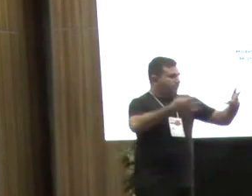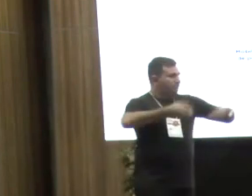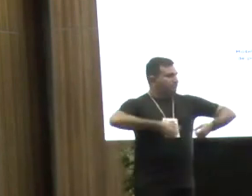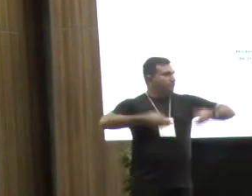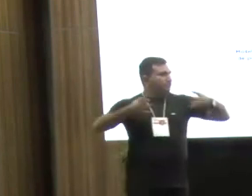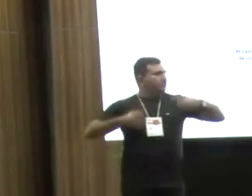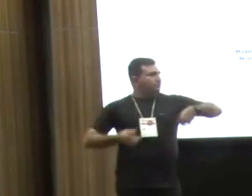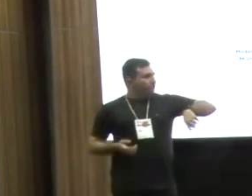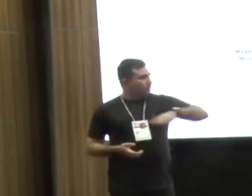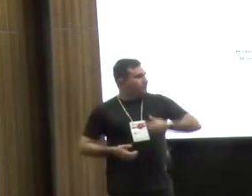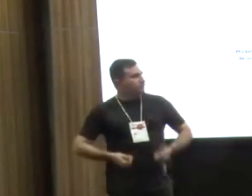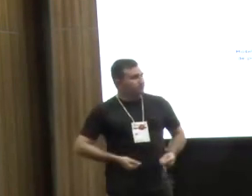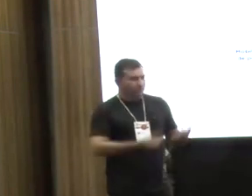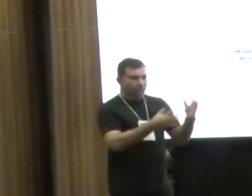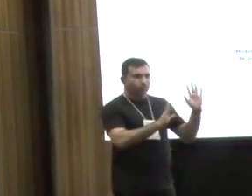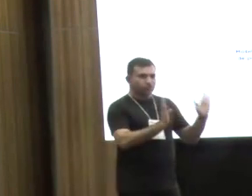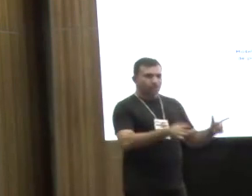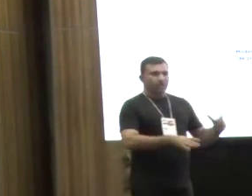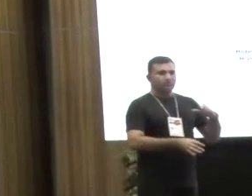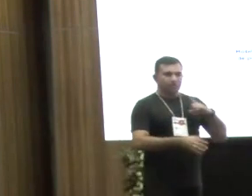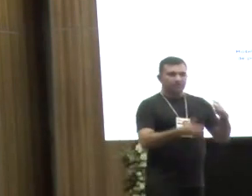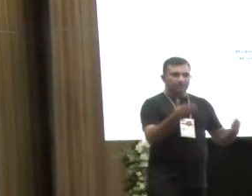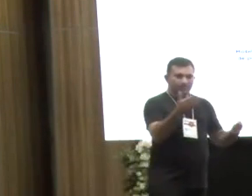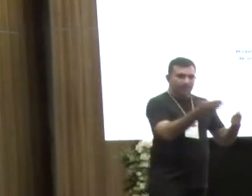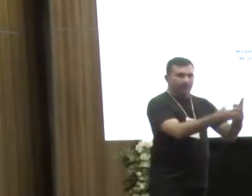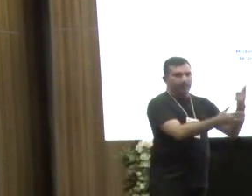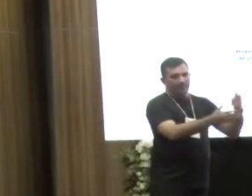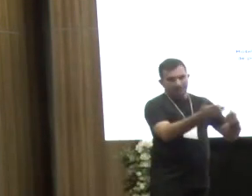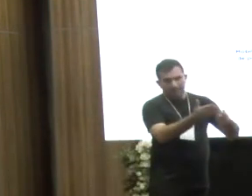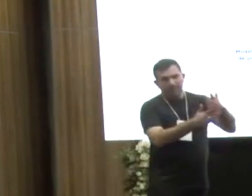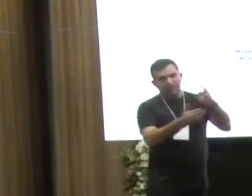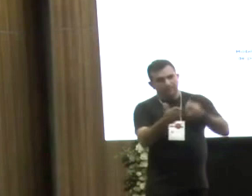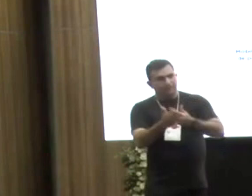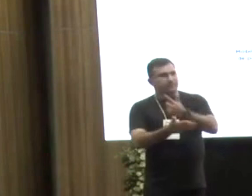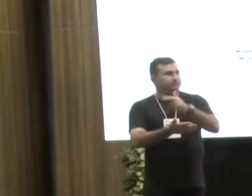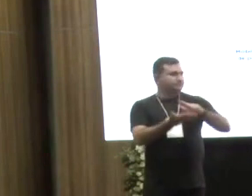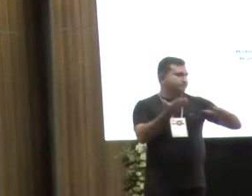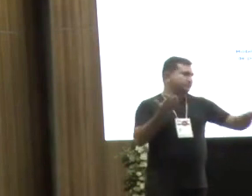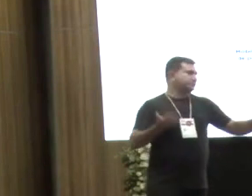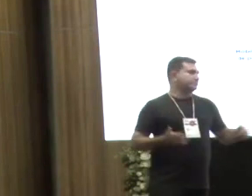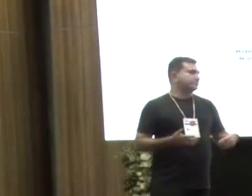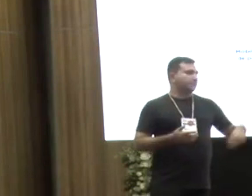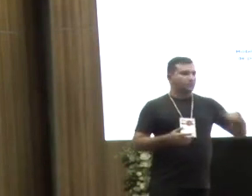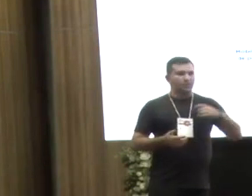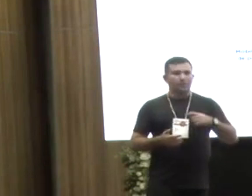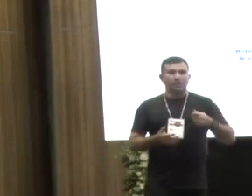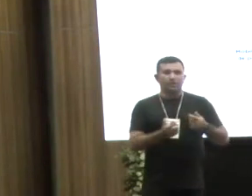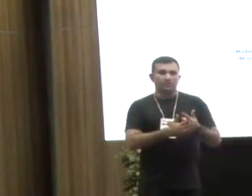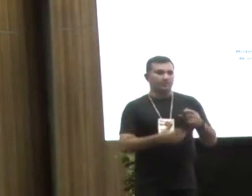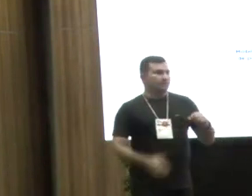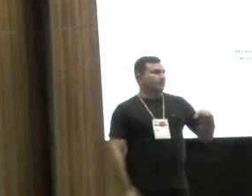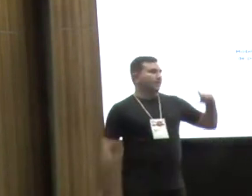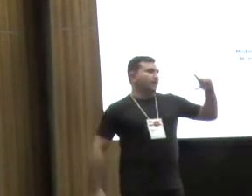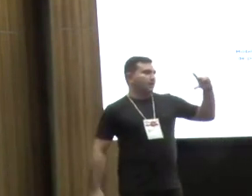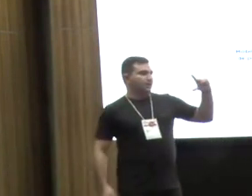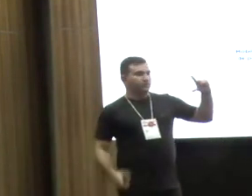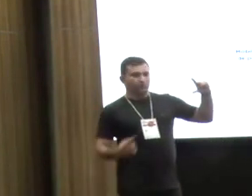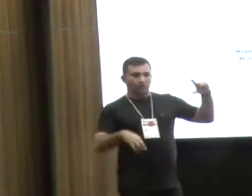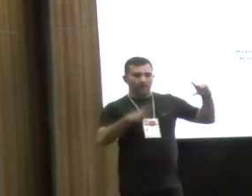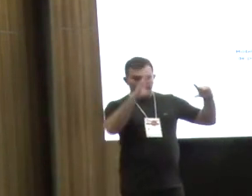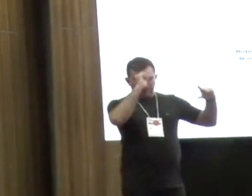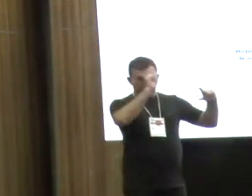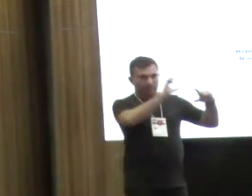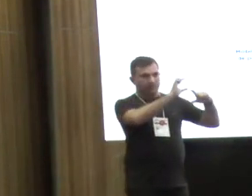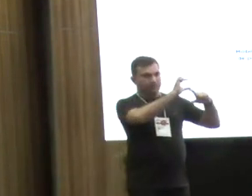gente ganha já tem finalidade certa. E quando a gente ganha mais, a gente não